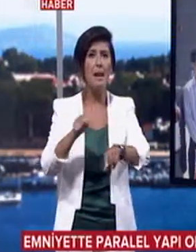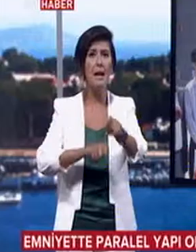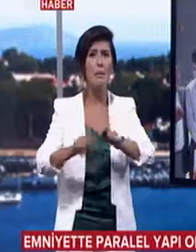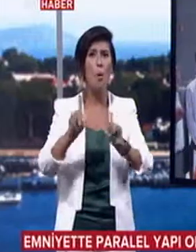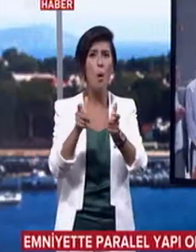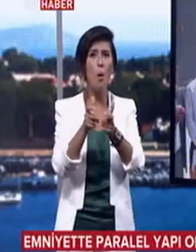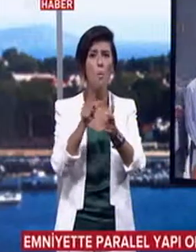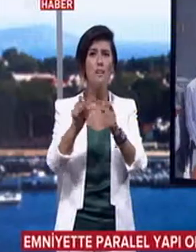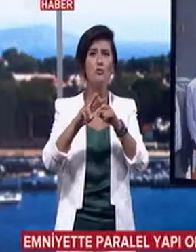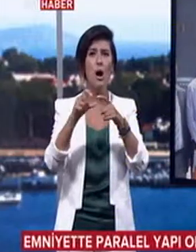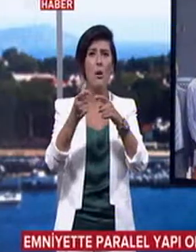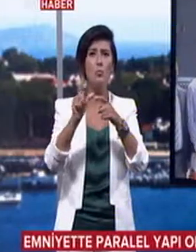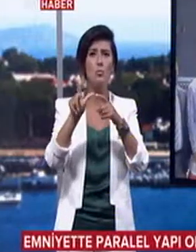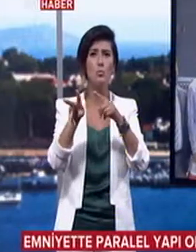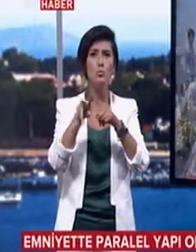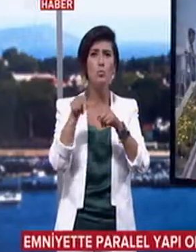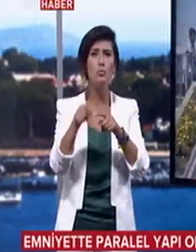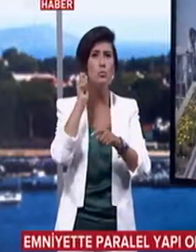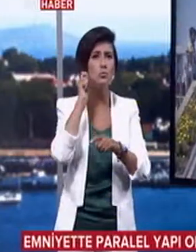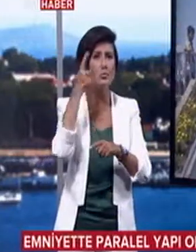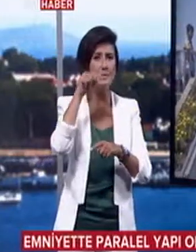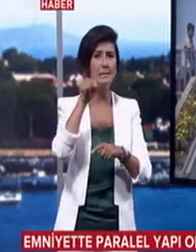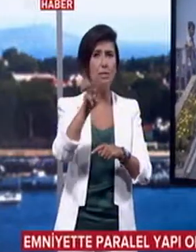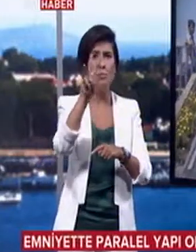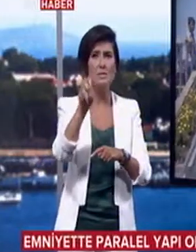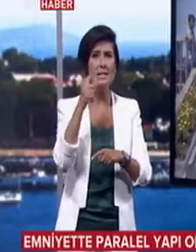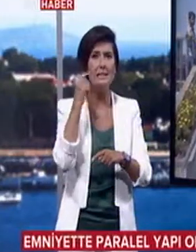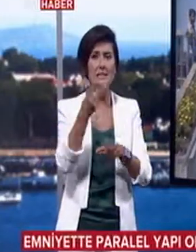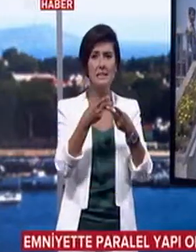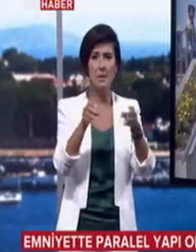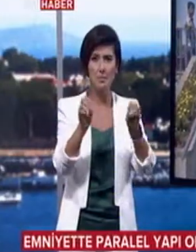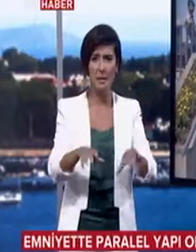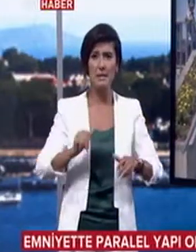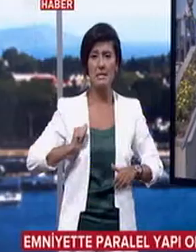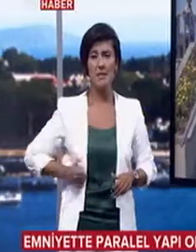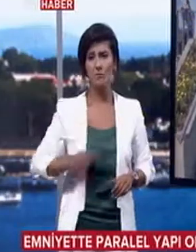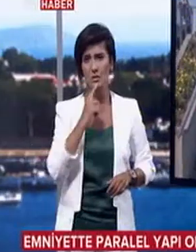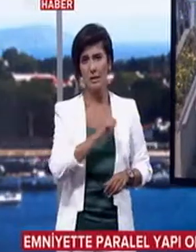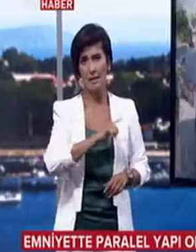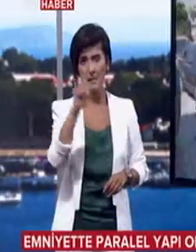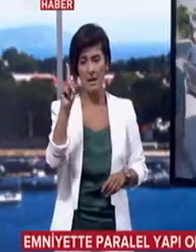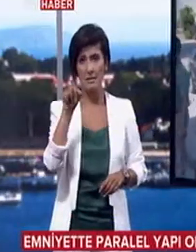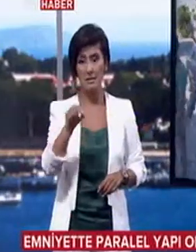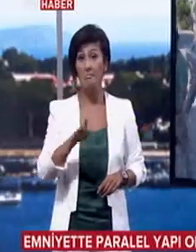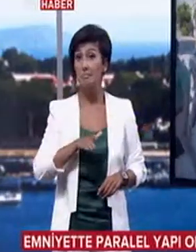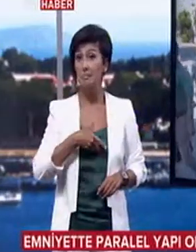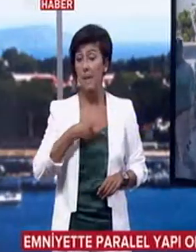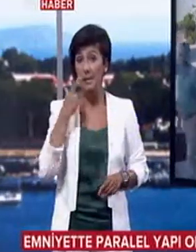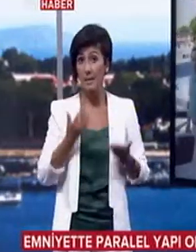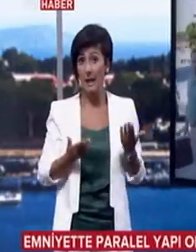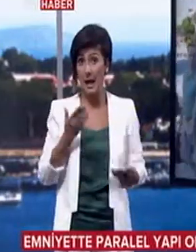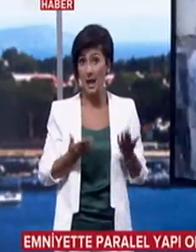operasyonu kapsamındaki casusluk suçlamalarına ilişkin 38 kişinin serbest bırakılmasına savcı itiraz etmişti.